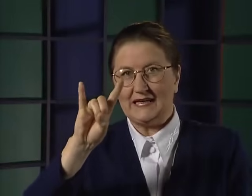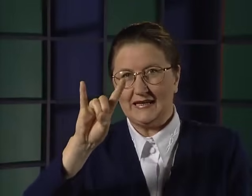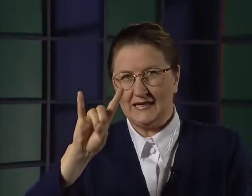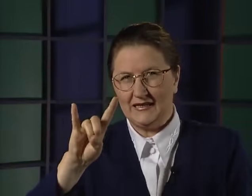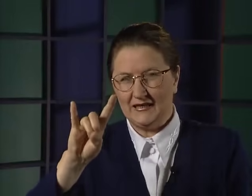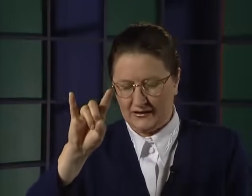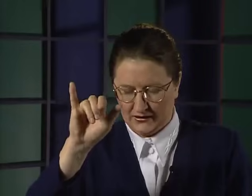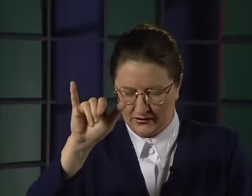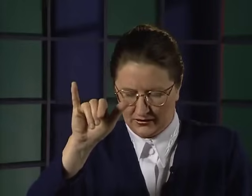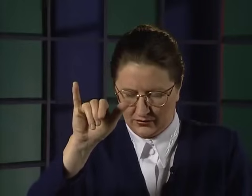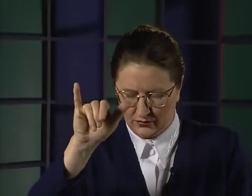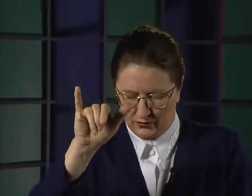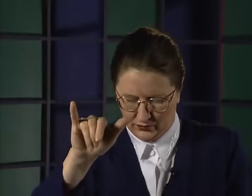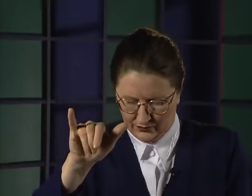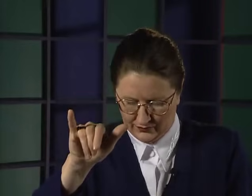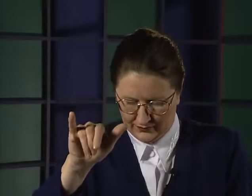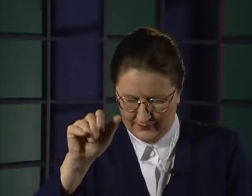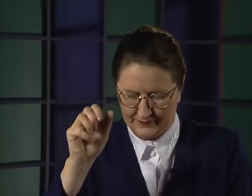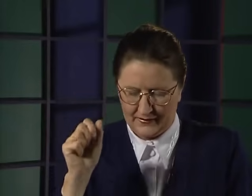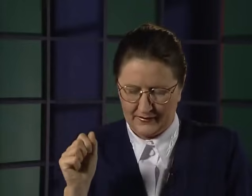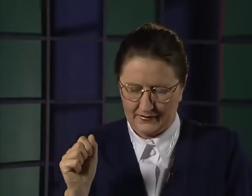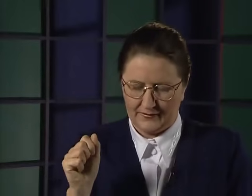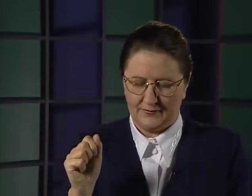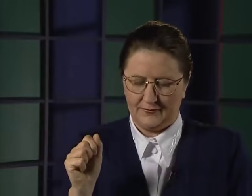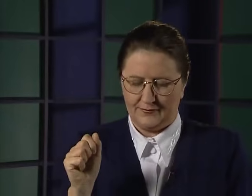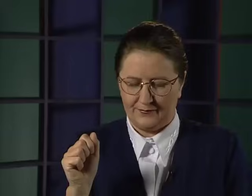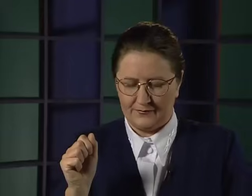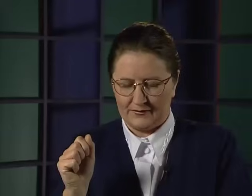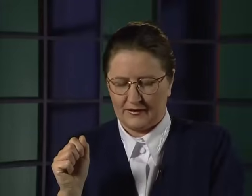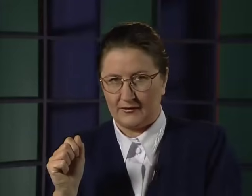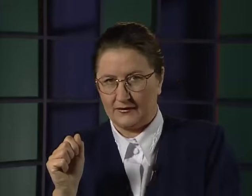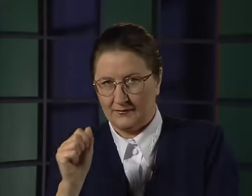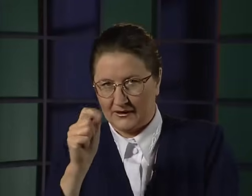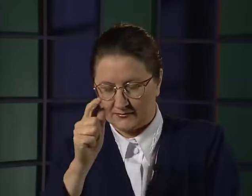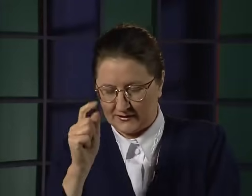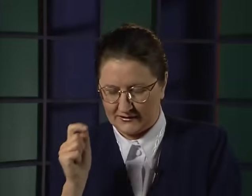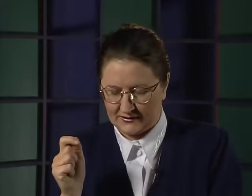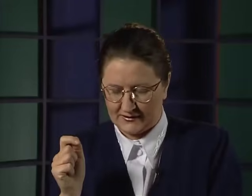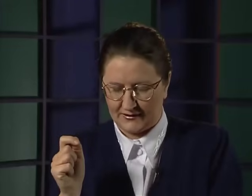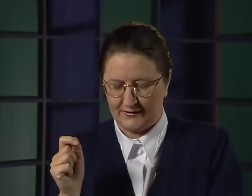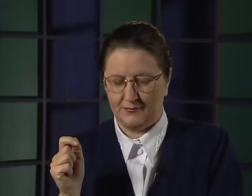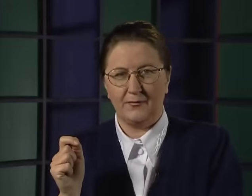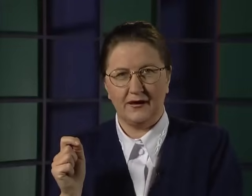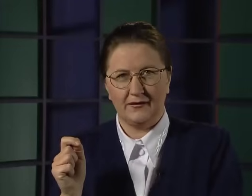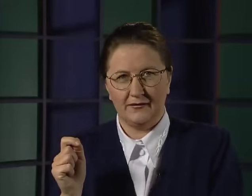«Ы», «У». Так. И покажем тактильные знаки. «Б»,